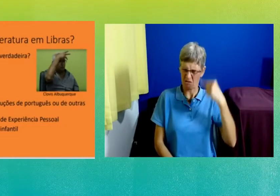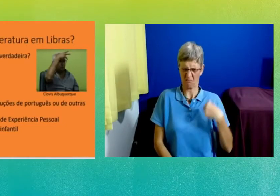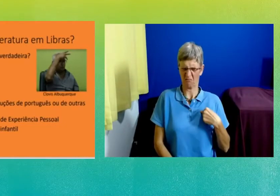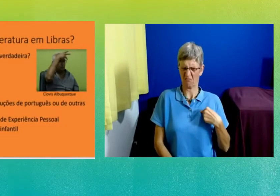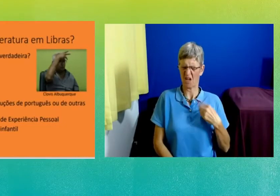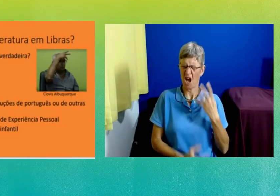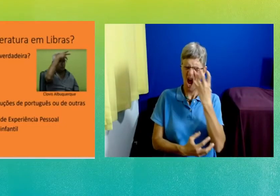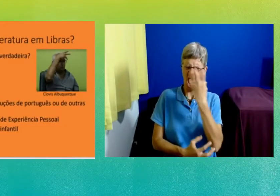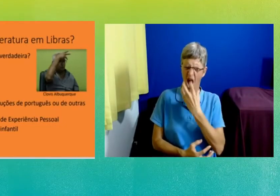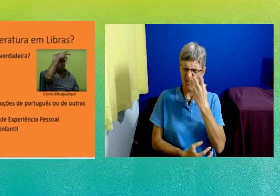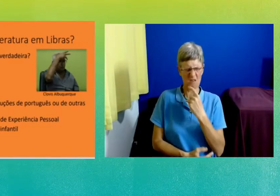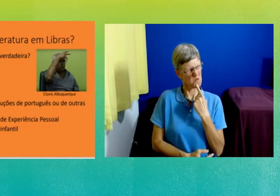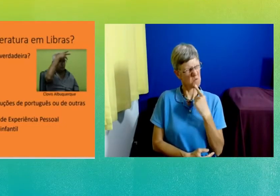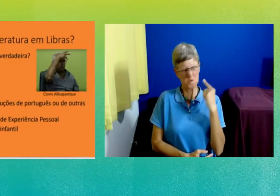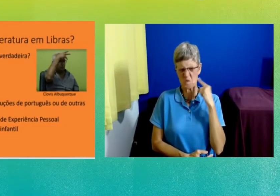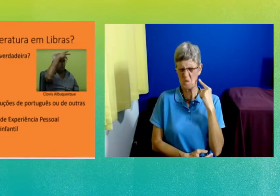configurações,